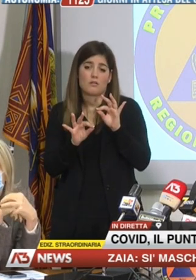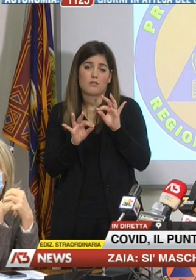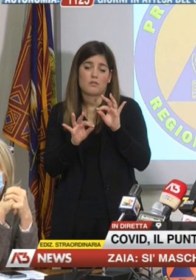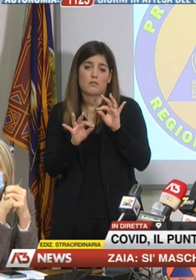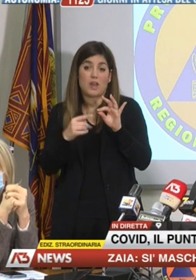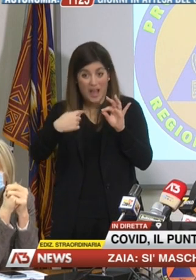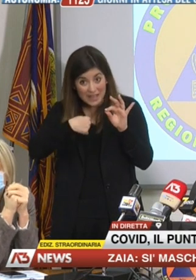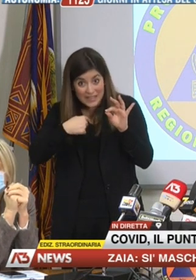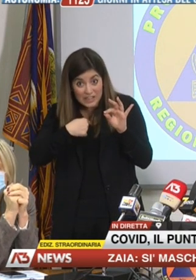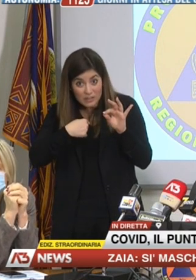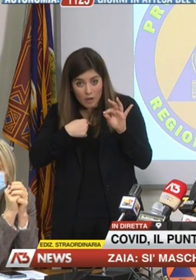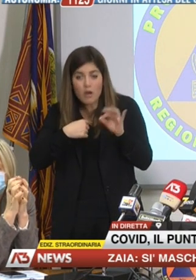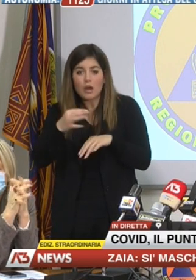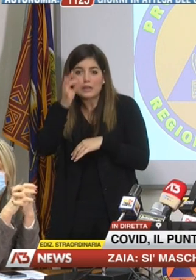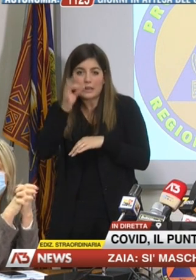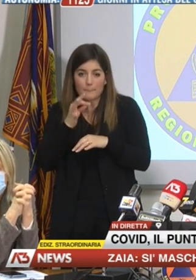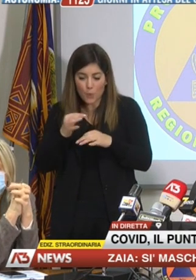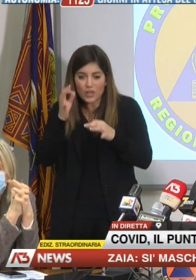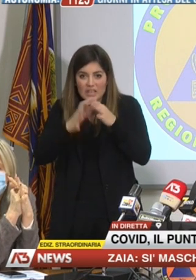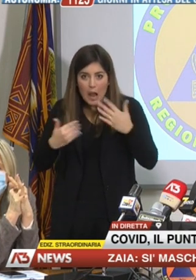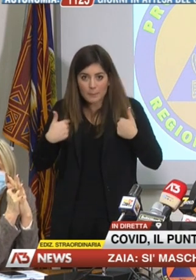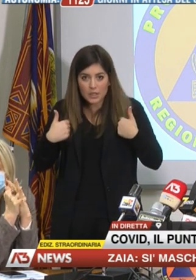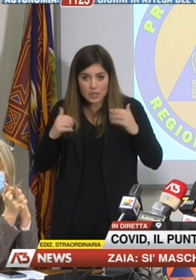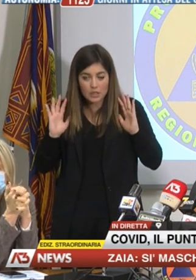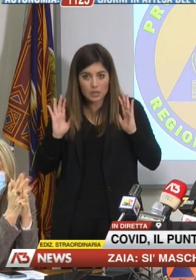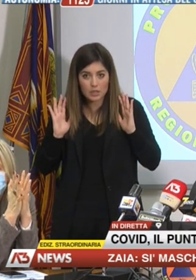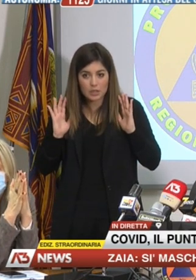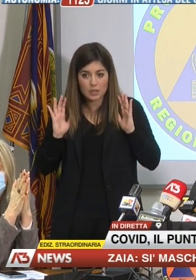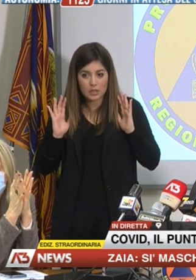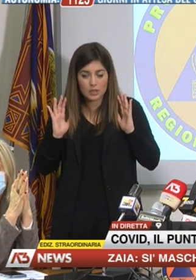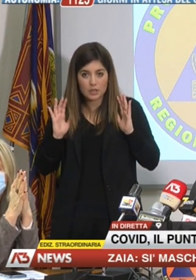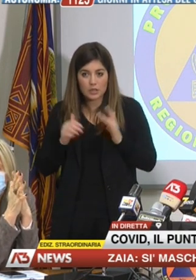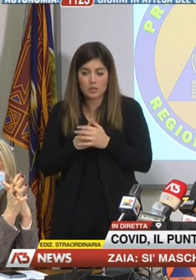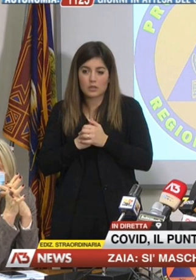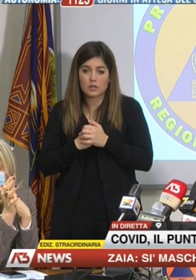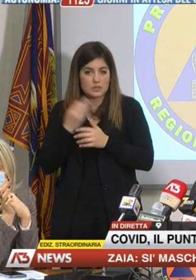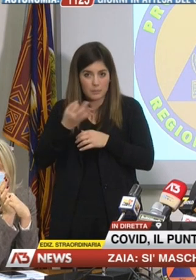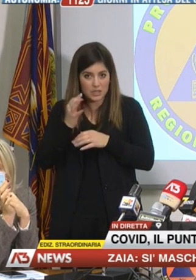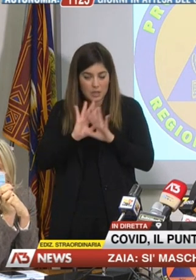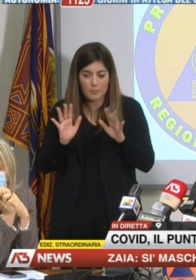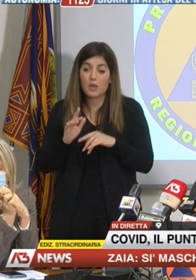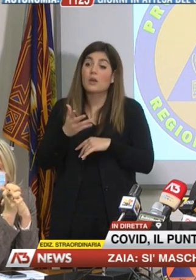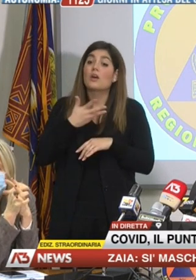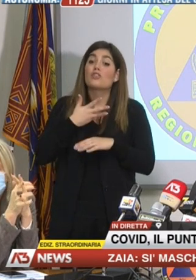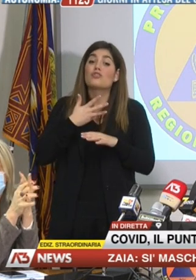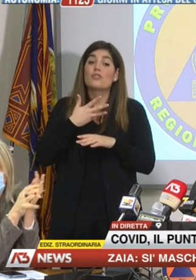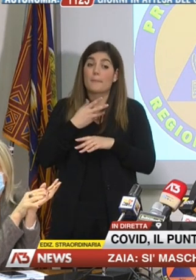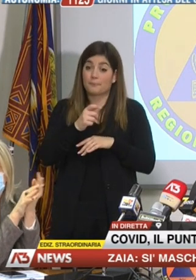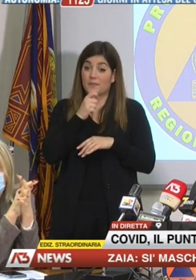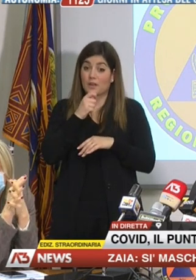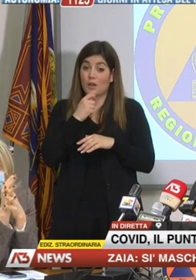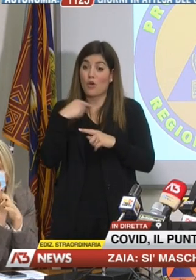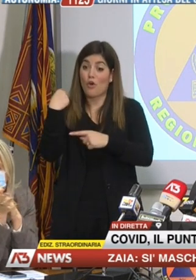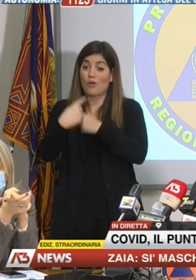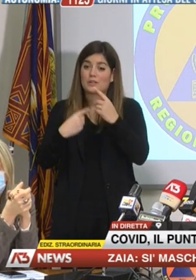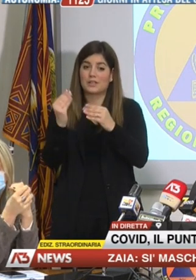Io faccio i tamponi rapidi, comunque, che sia chiaro. Io ho in lista Marchiori, Bonet e Salmaso, e